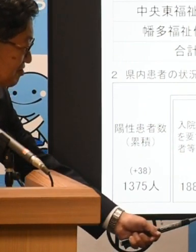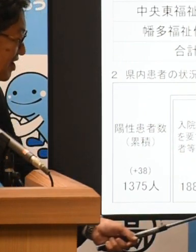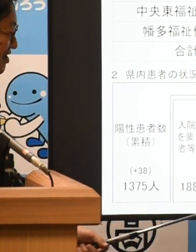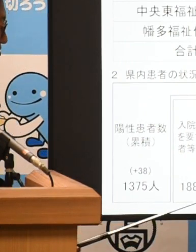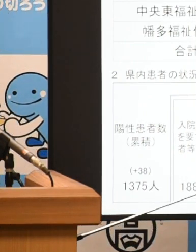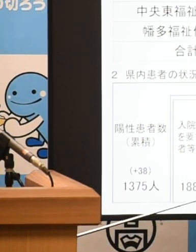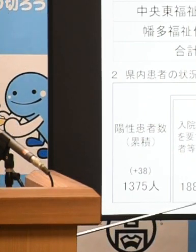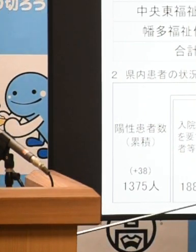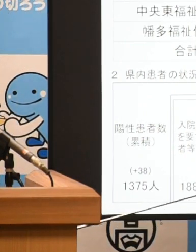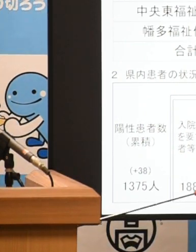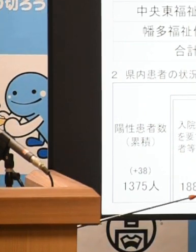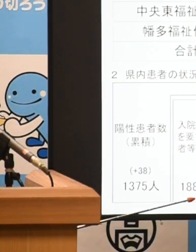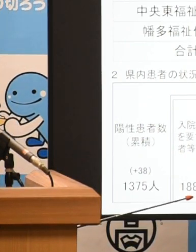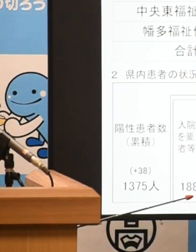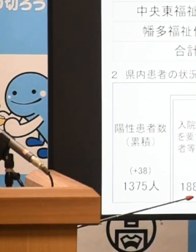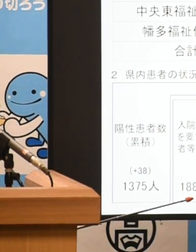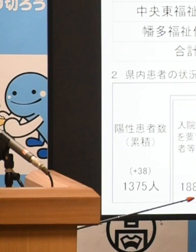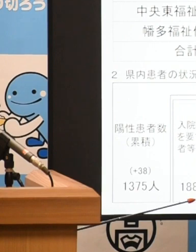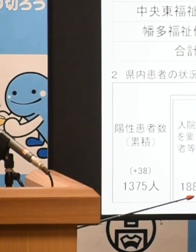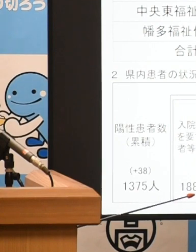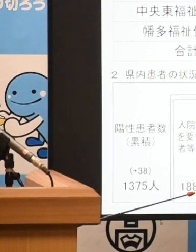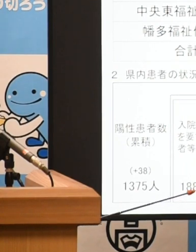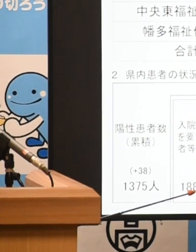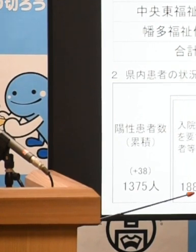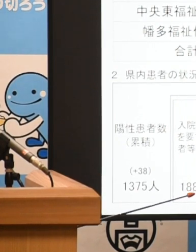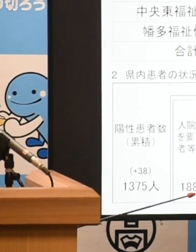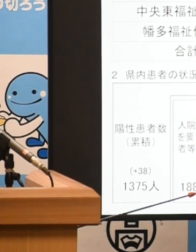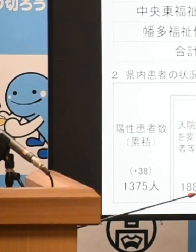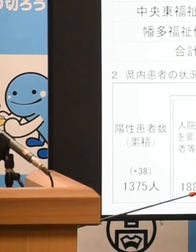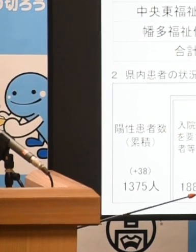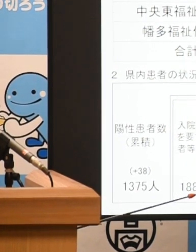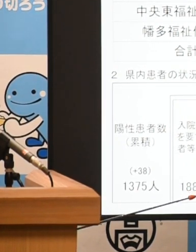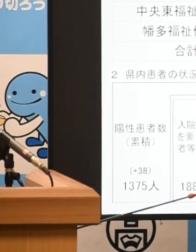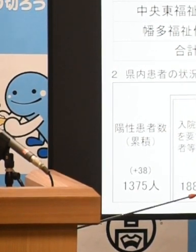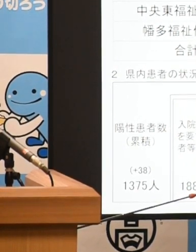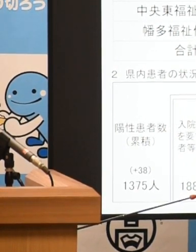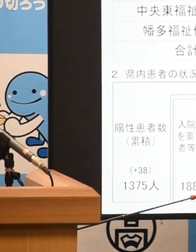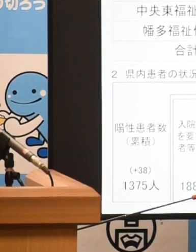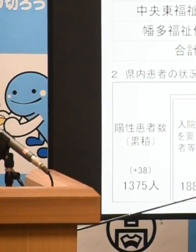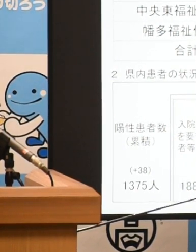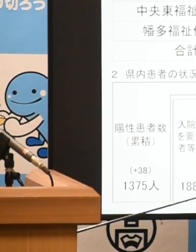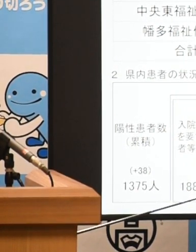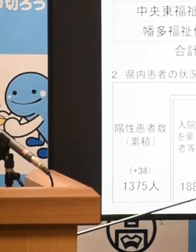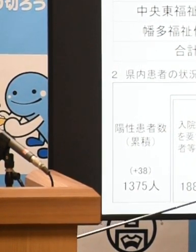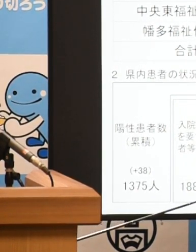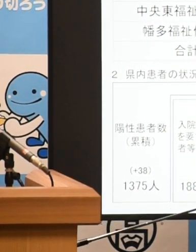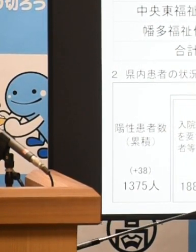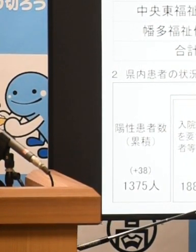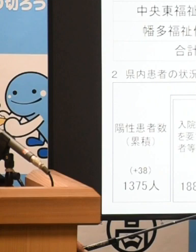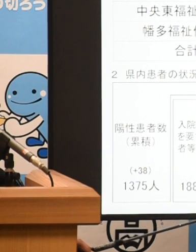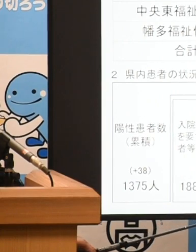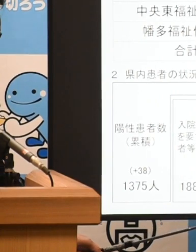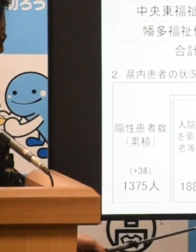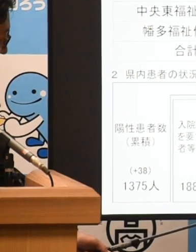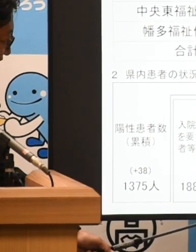人ほどの退院はございますけれども、まさしく入院治療を要するものが増えているということでございます。重症者